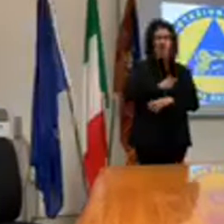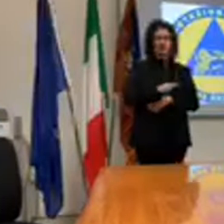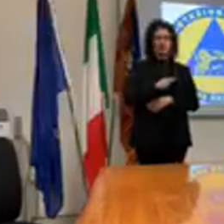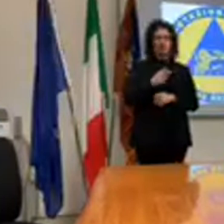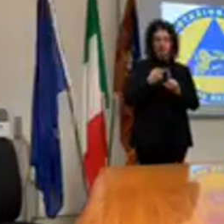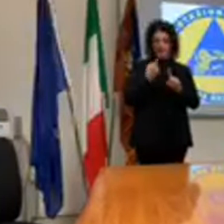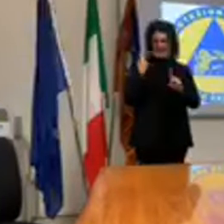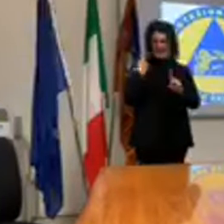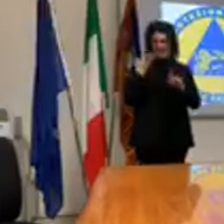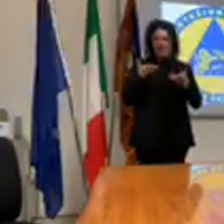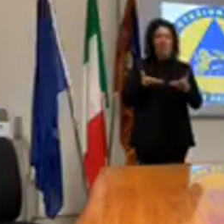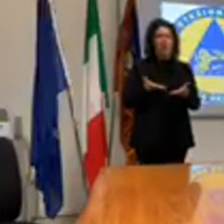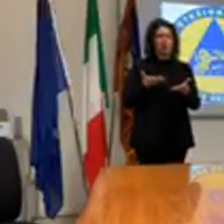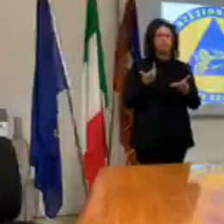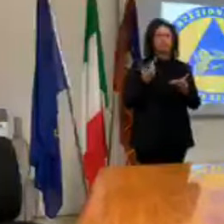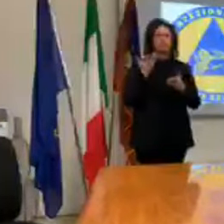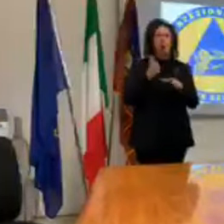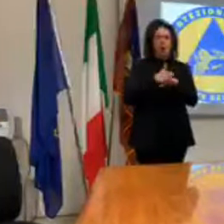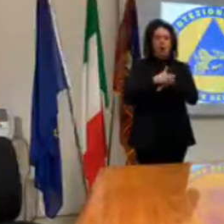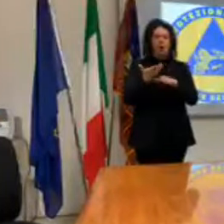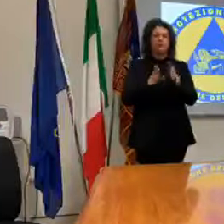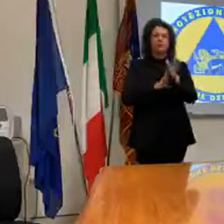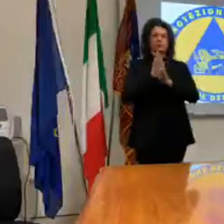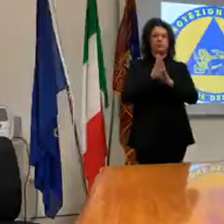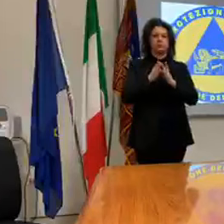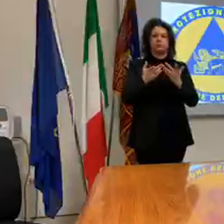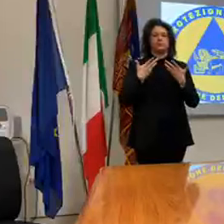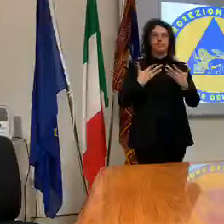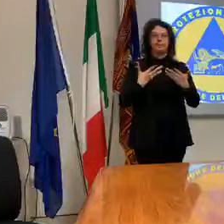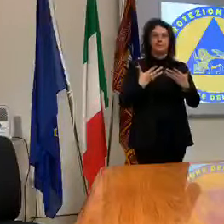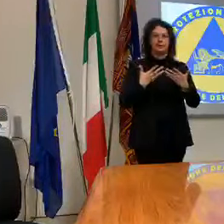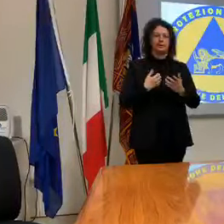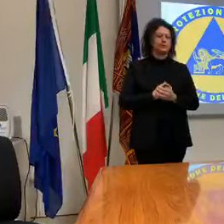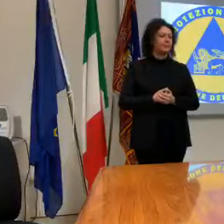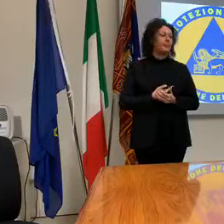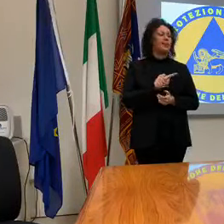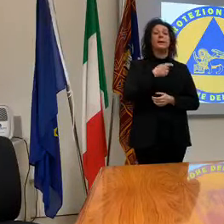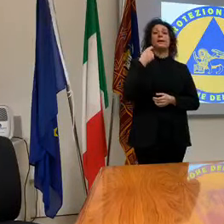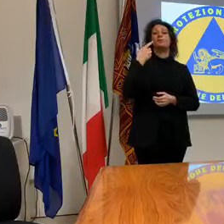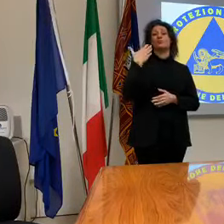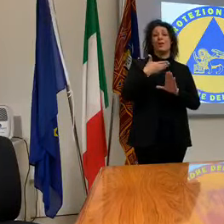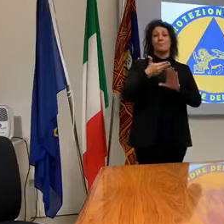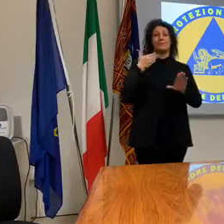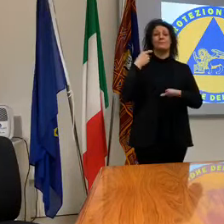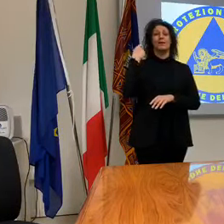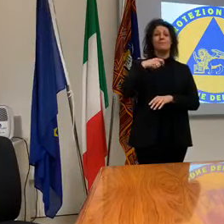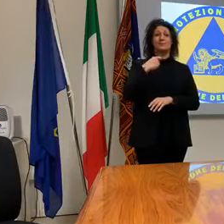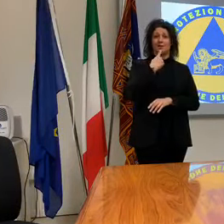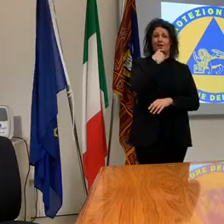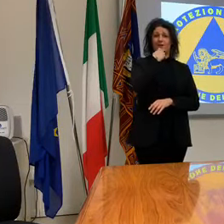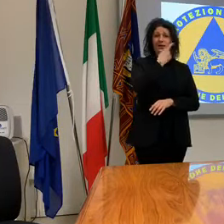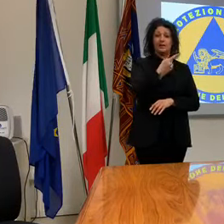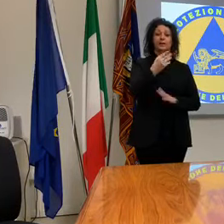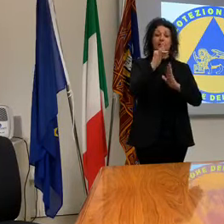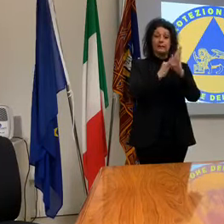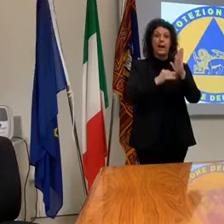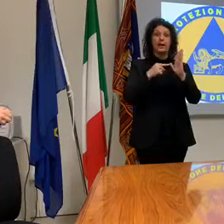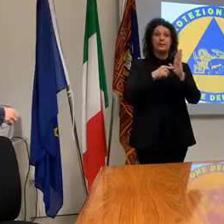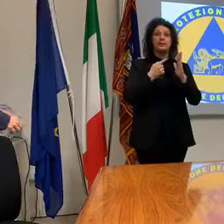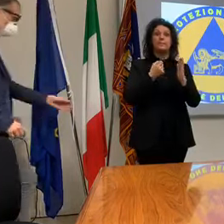sera... Ma come diceva il Presidente, per noi insomma sono dati importanti che quindi ci devono dire di